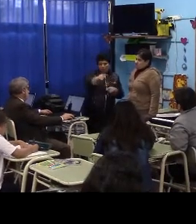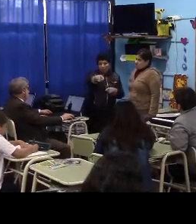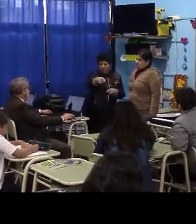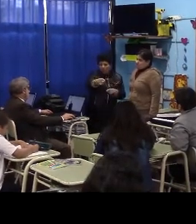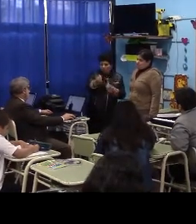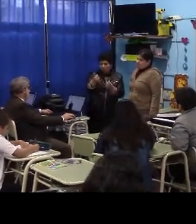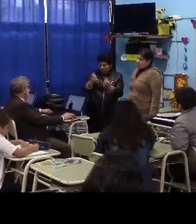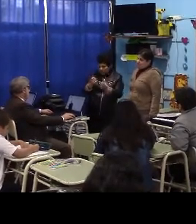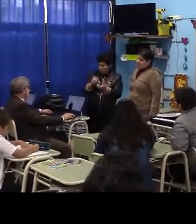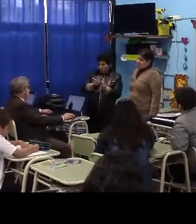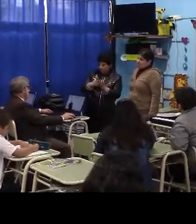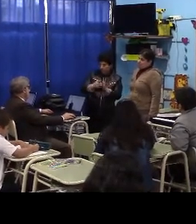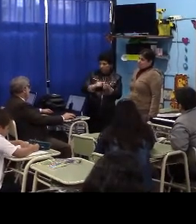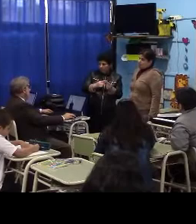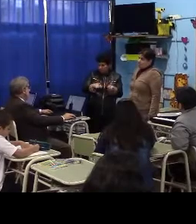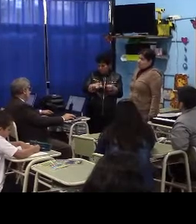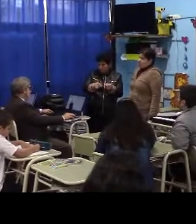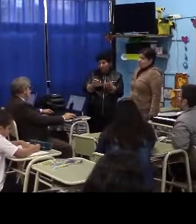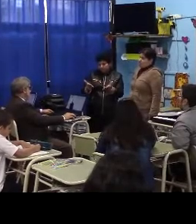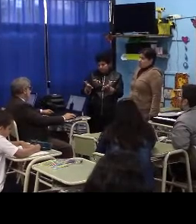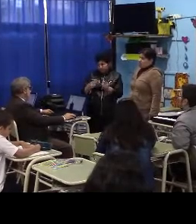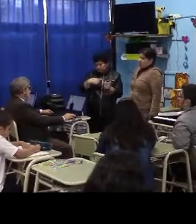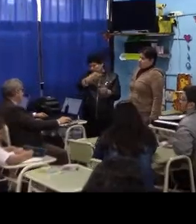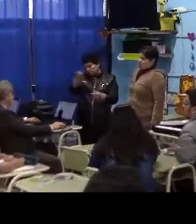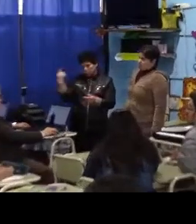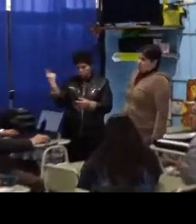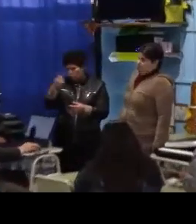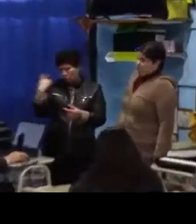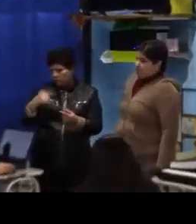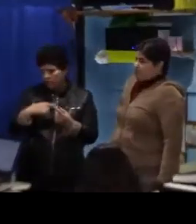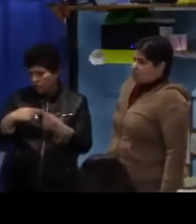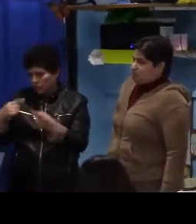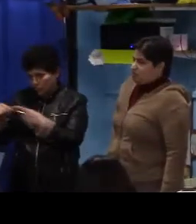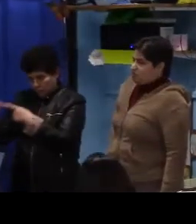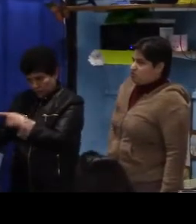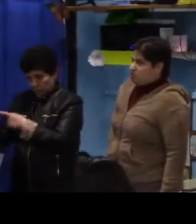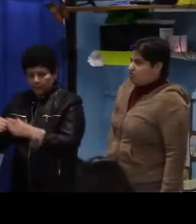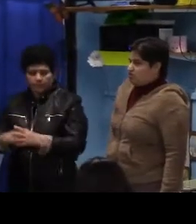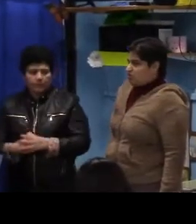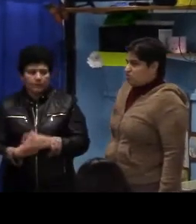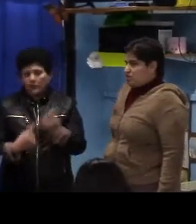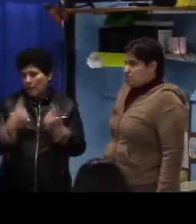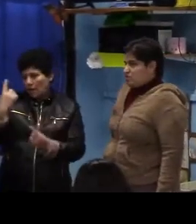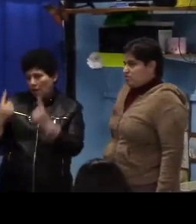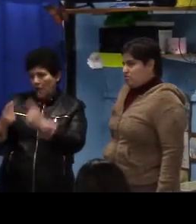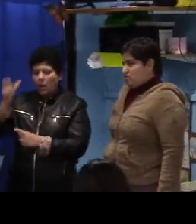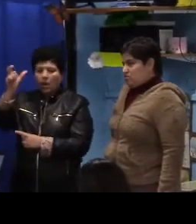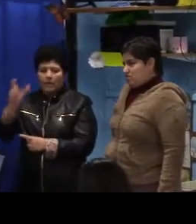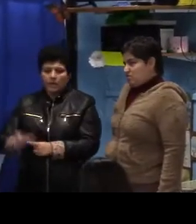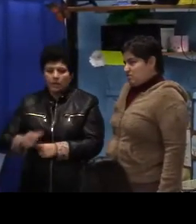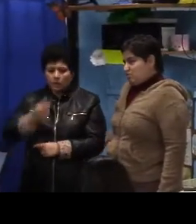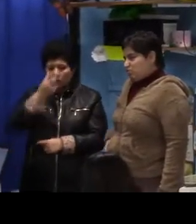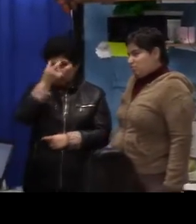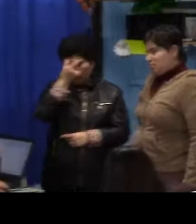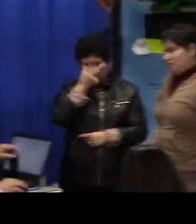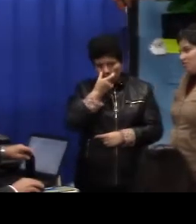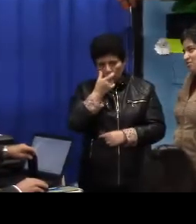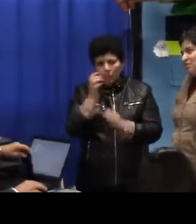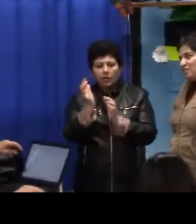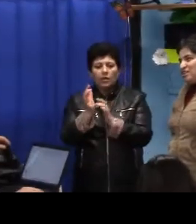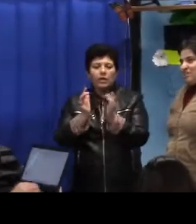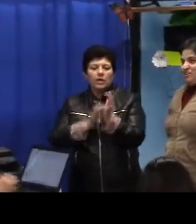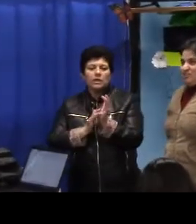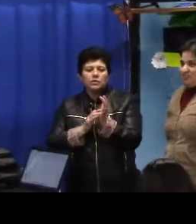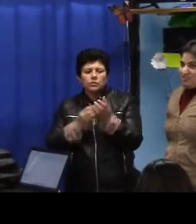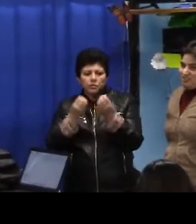él necesite verlo en ese momento. Algunos ciegos Jesús los sanó escupiendo